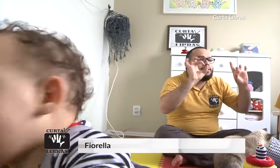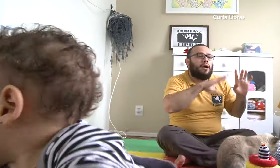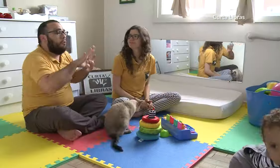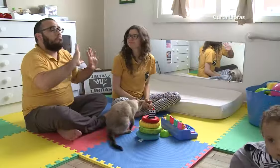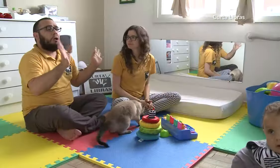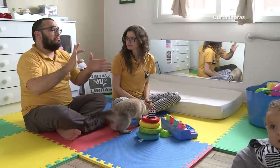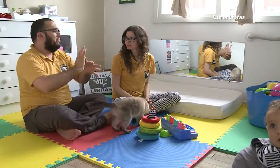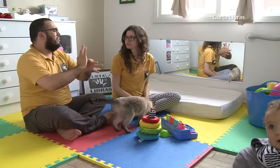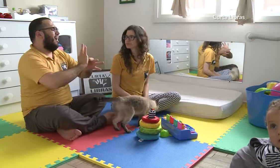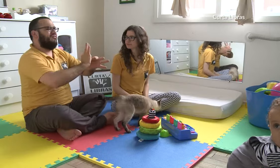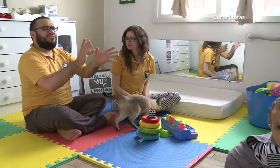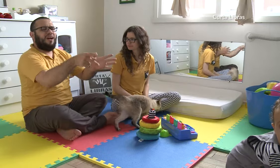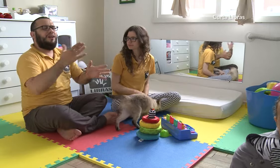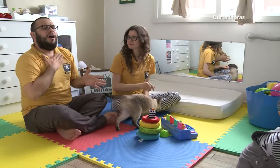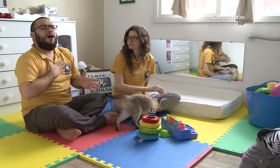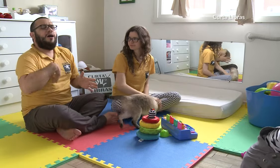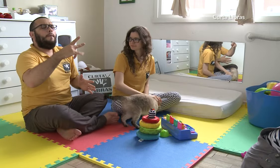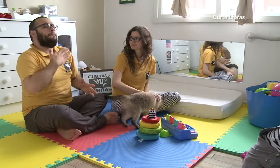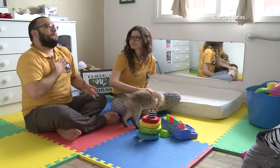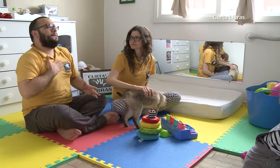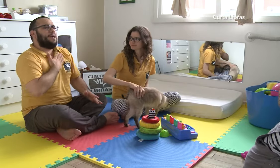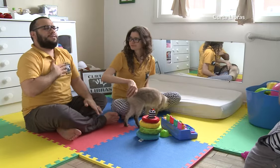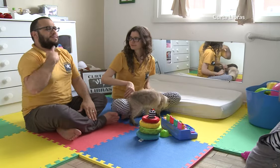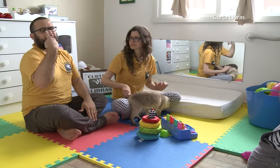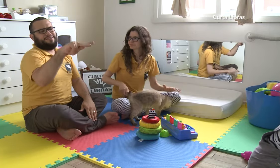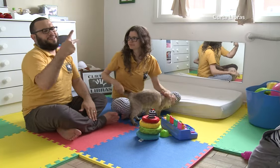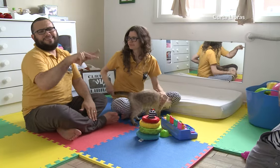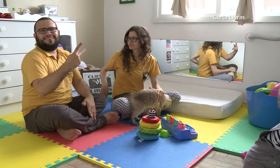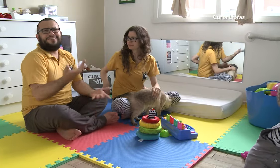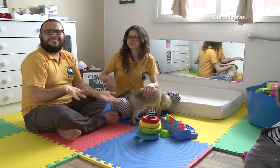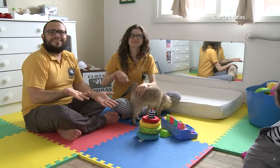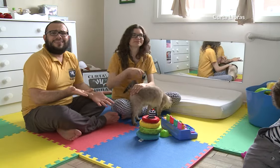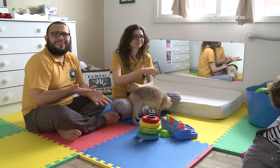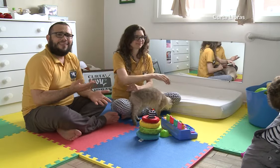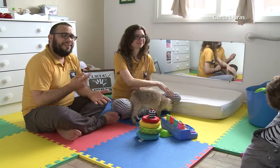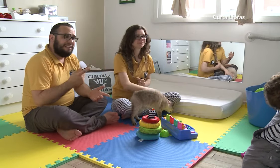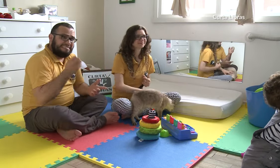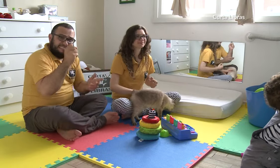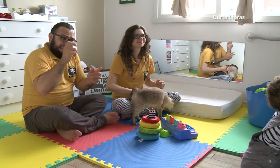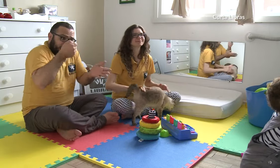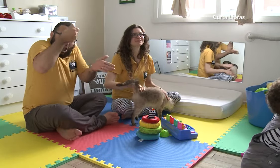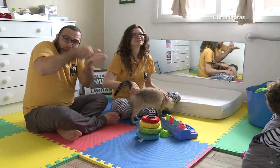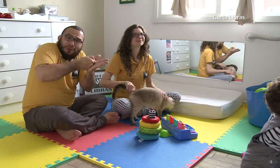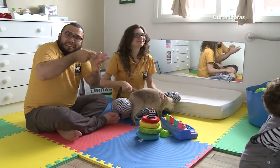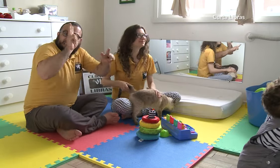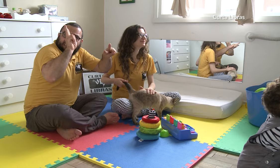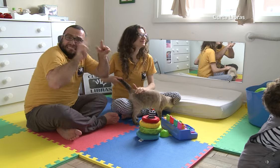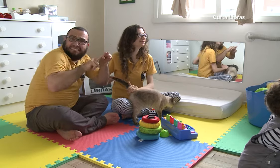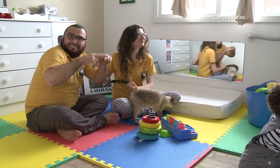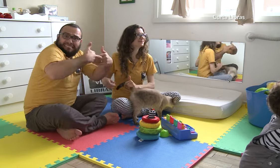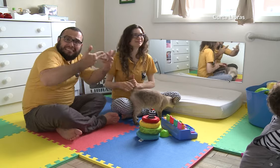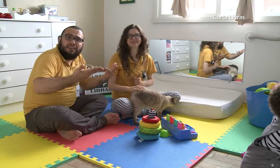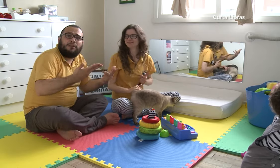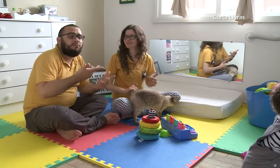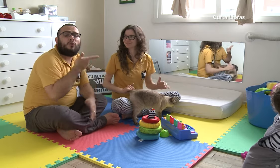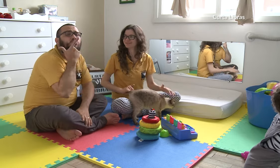cuidado com as tomadas, mas é um lugar que ela sente prazer em ficar, porque ela não está presa. Fica livre para brincar tranquilamente,